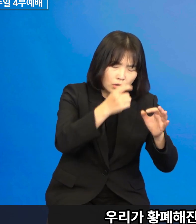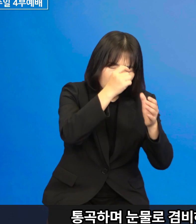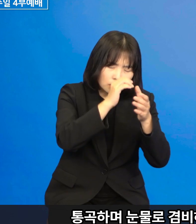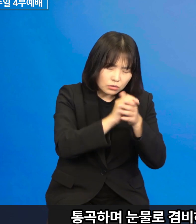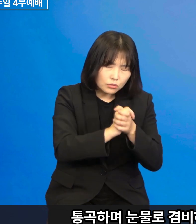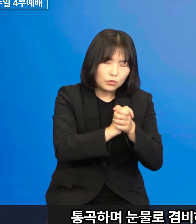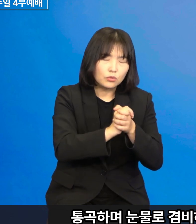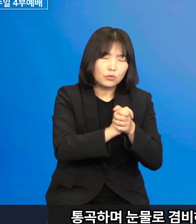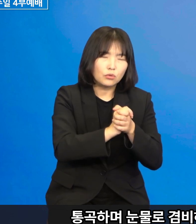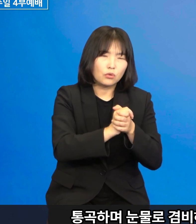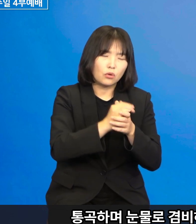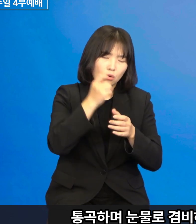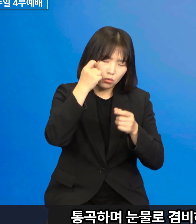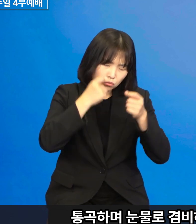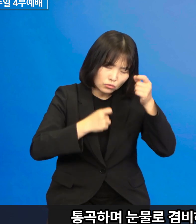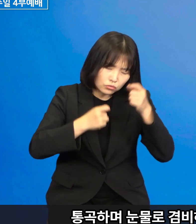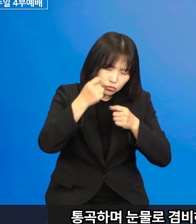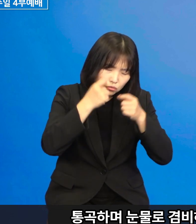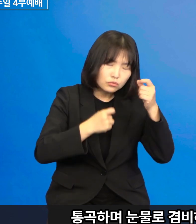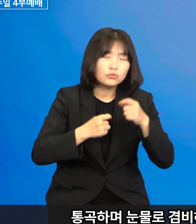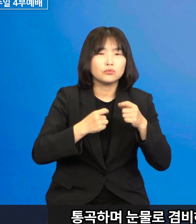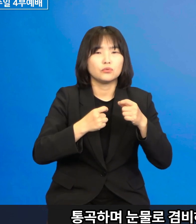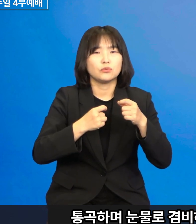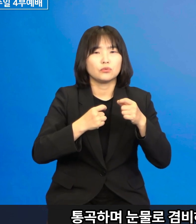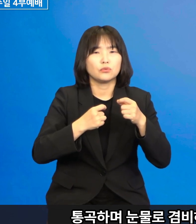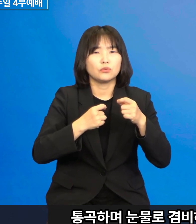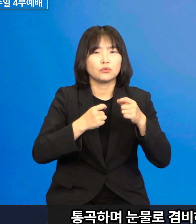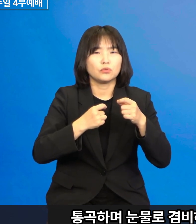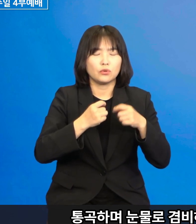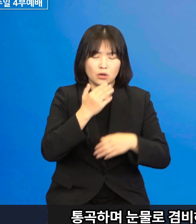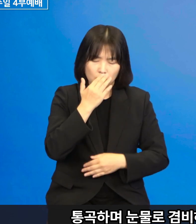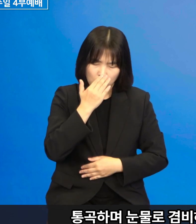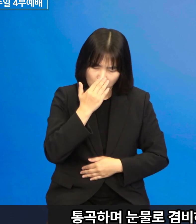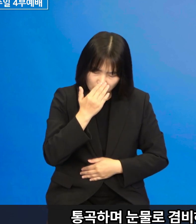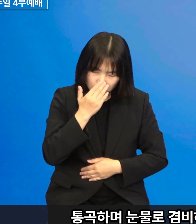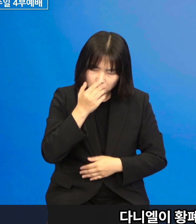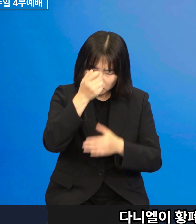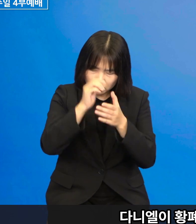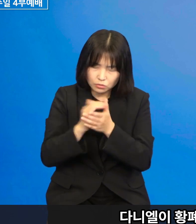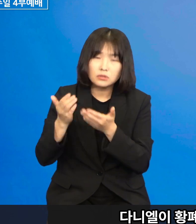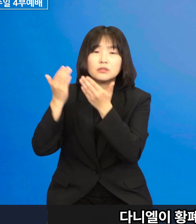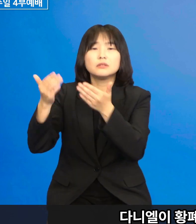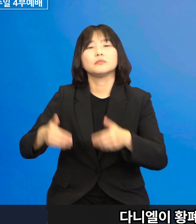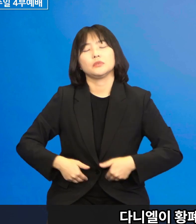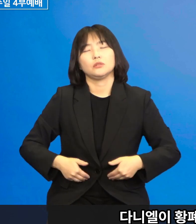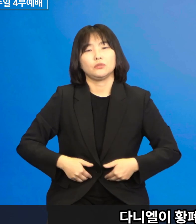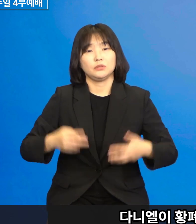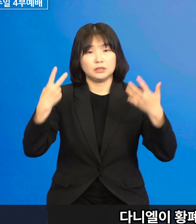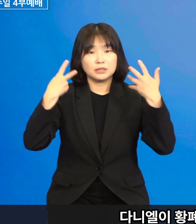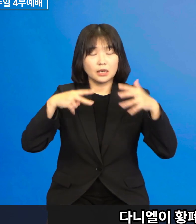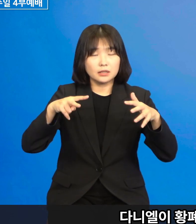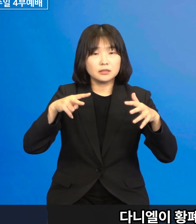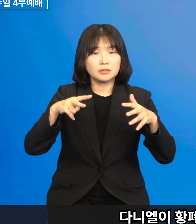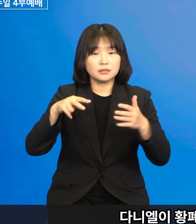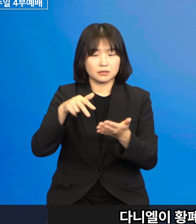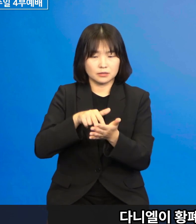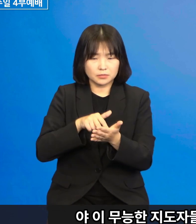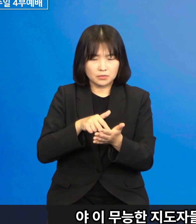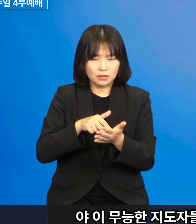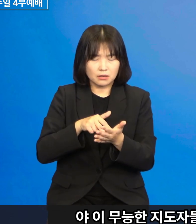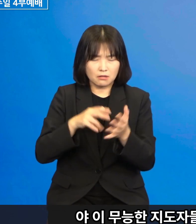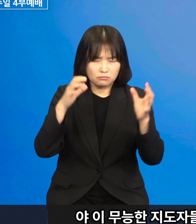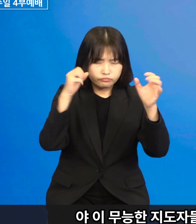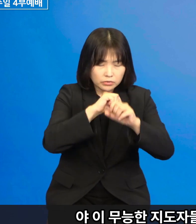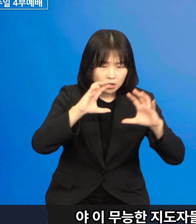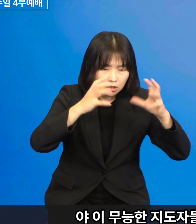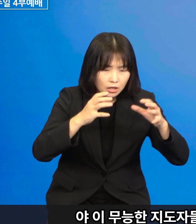기도하며 통곡하며 눈물로 겸비하며 기도해야 된다는 거예요. 다니엘이 황폐해진 나라를 보면서